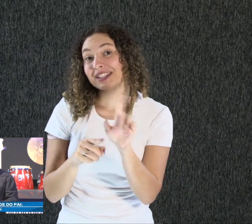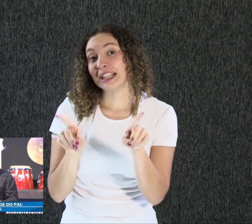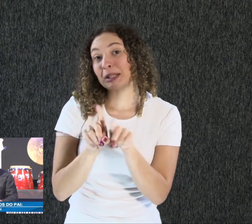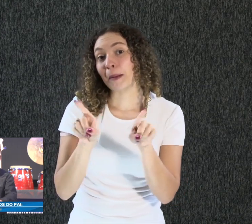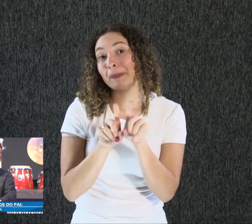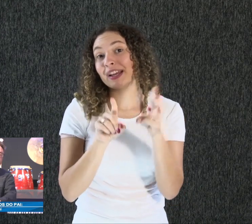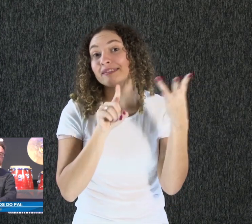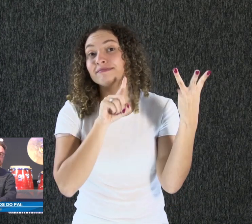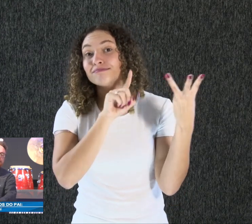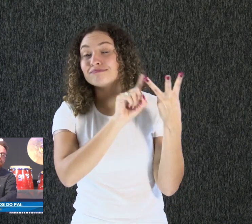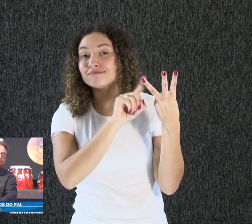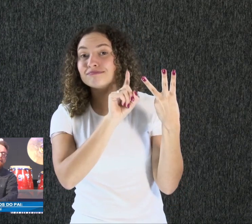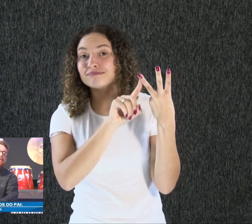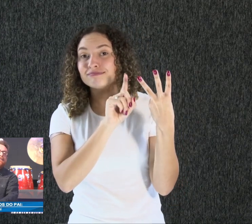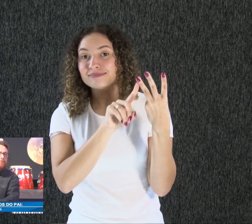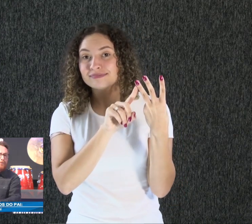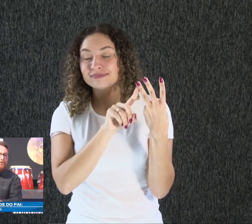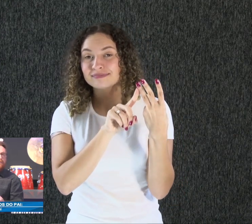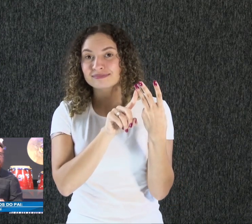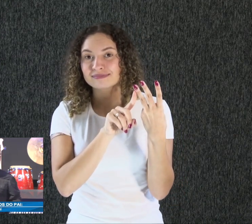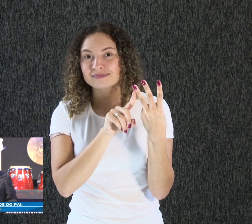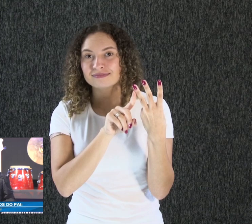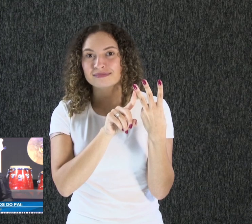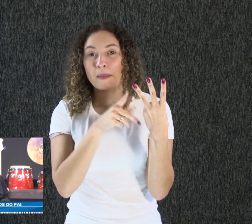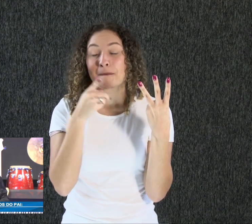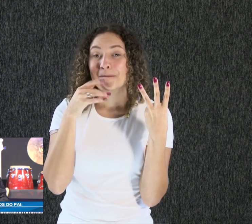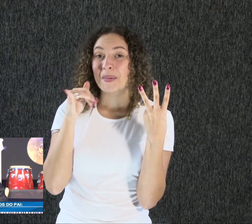Mas ele aponta ainda um terceiro atributo